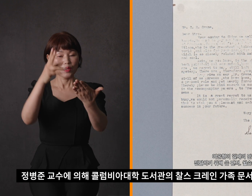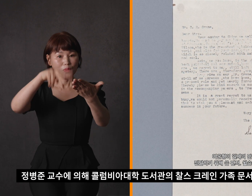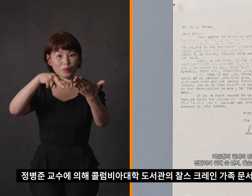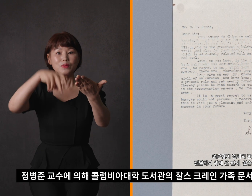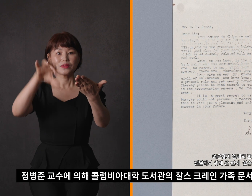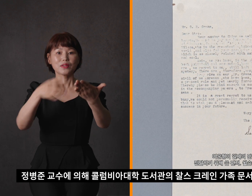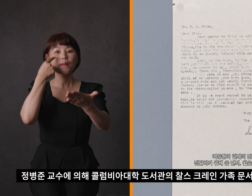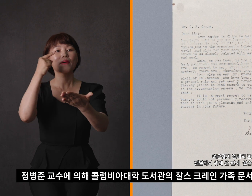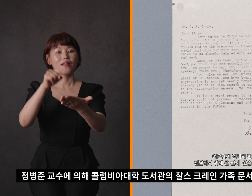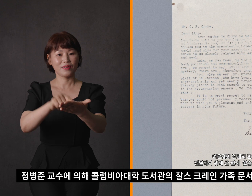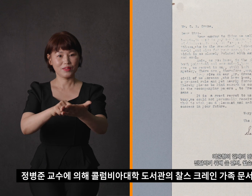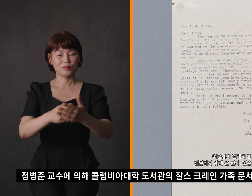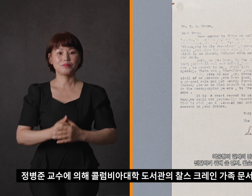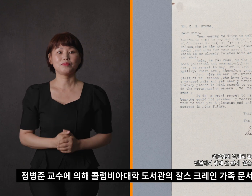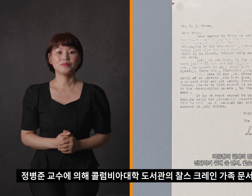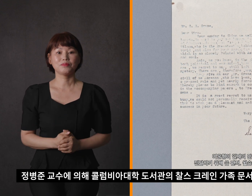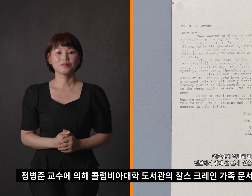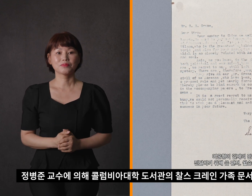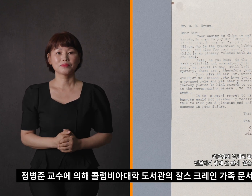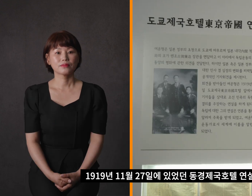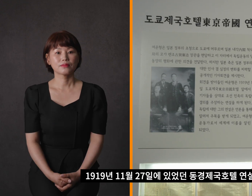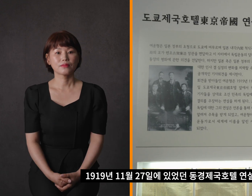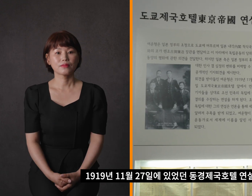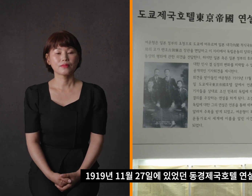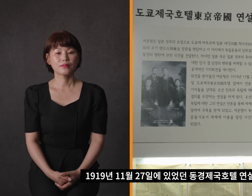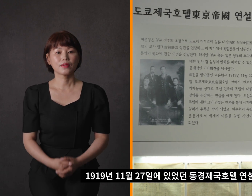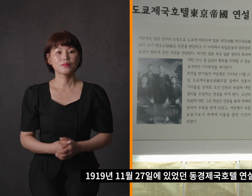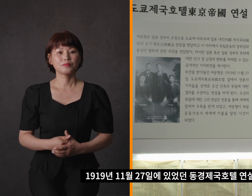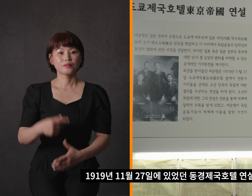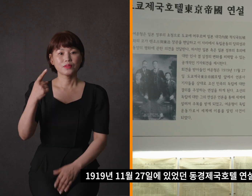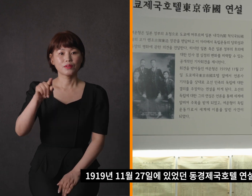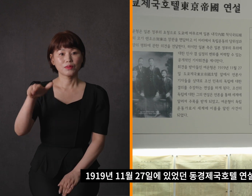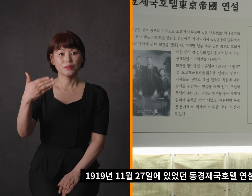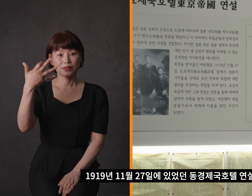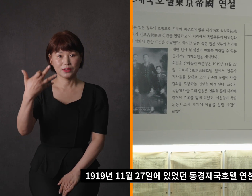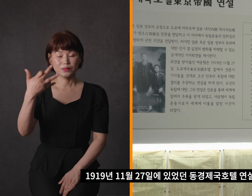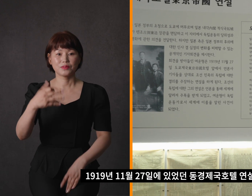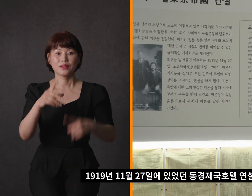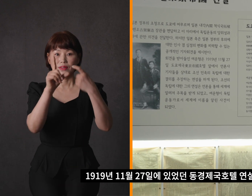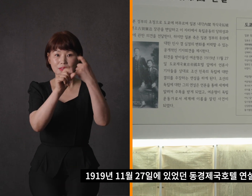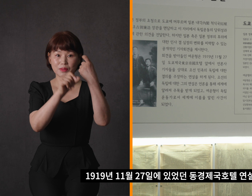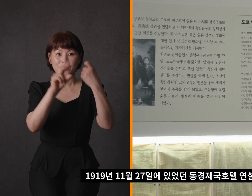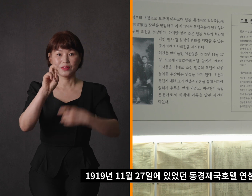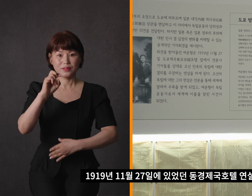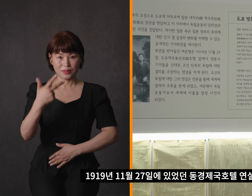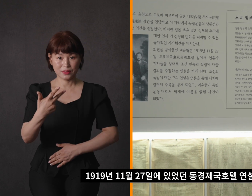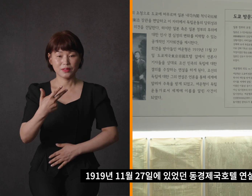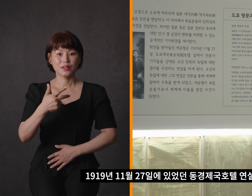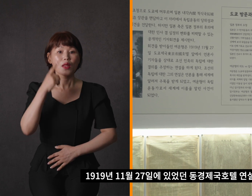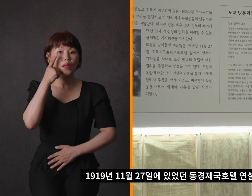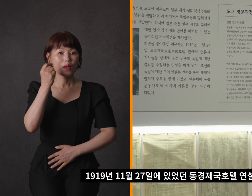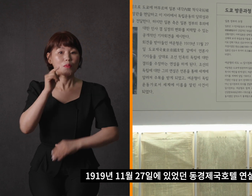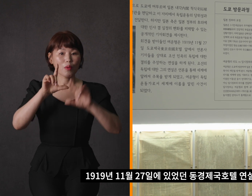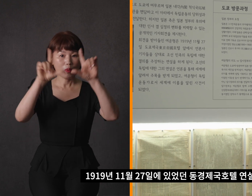도서관의 찰스 크레인 가족문서에서 발견되었습니다. 1919년 11월 27일에 있었던